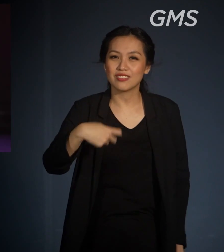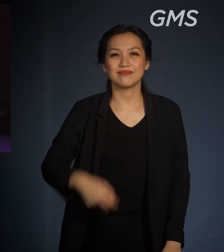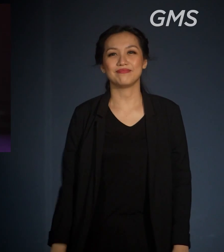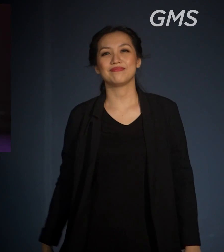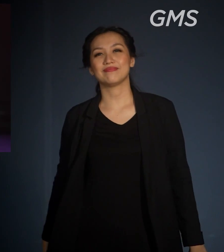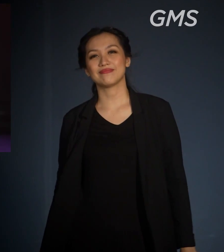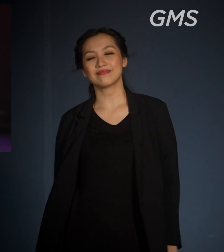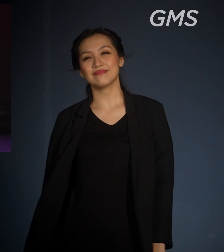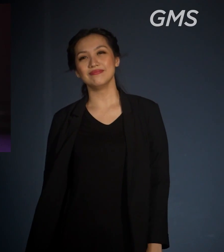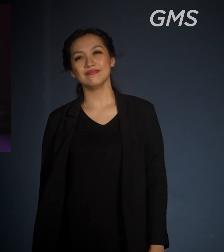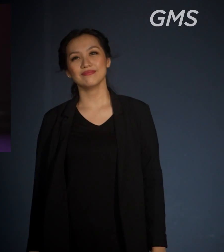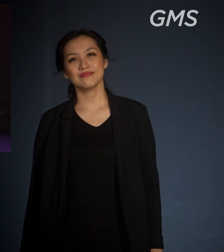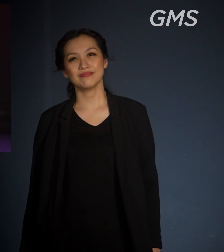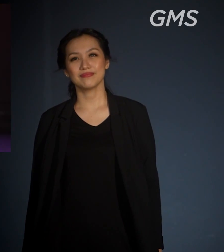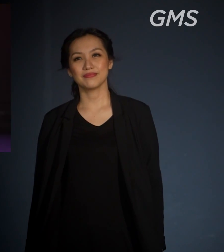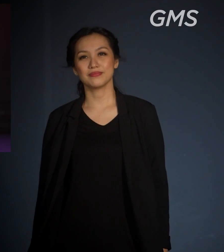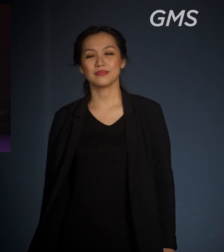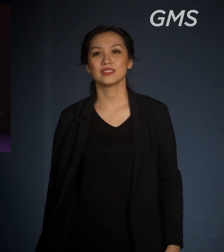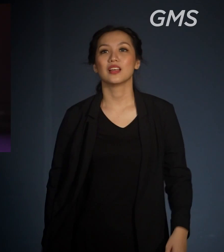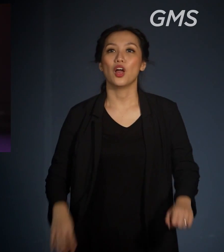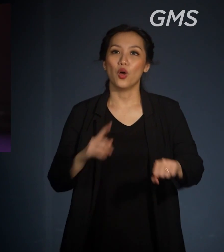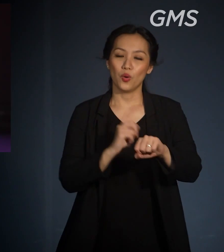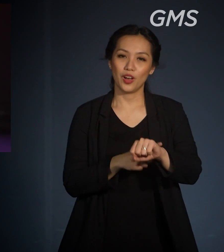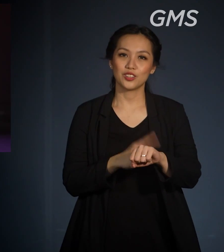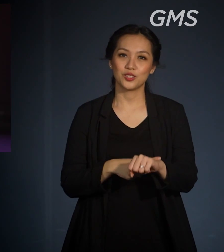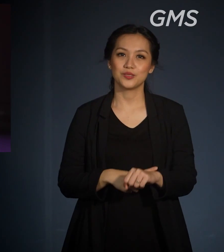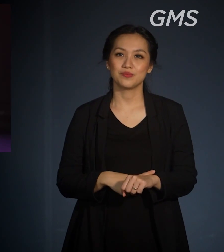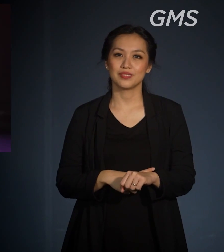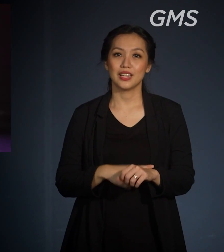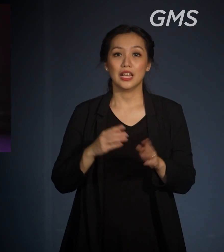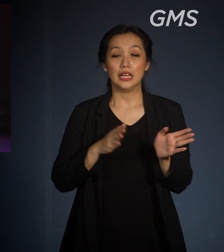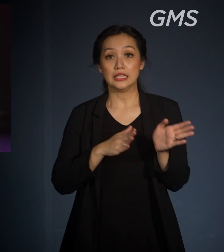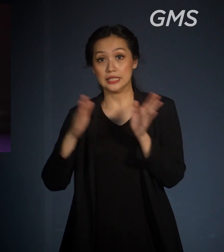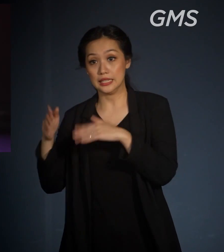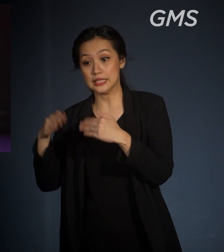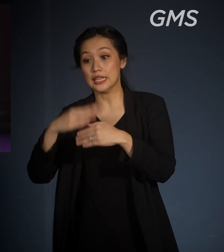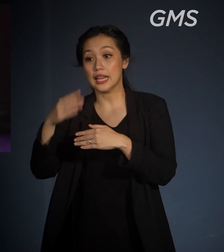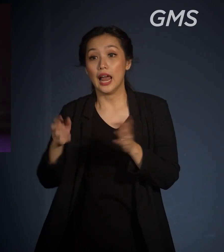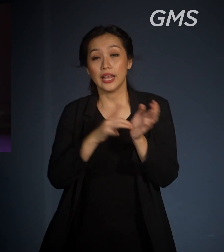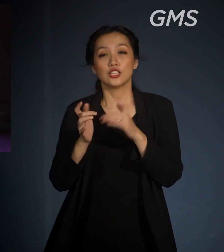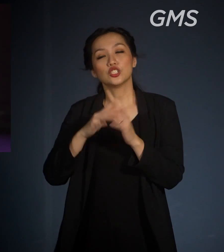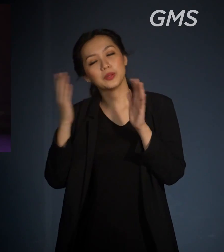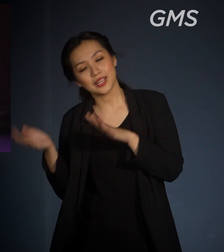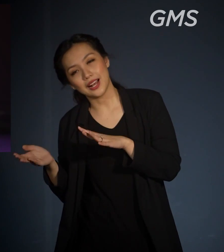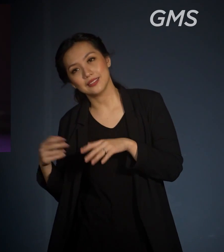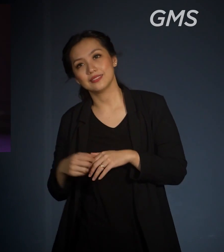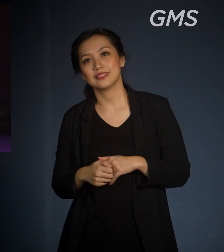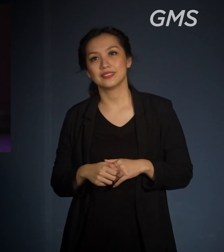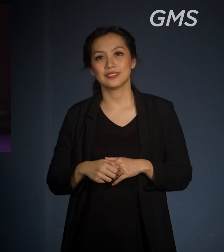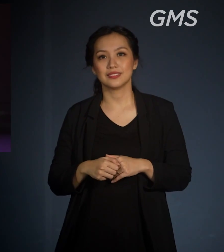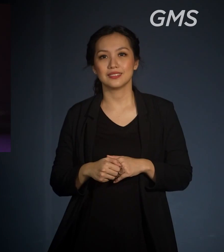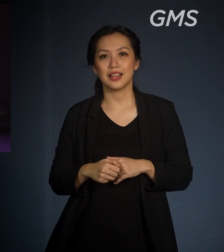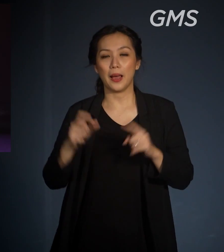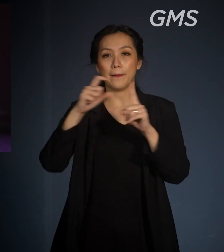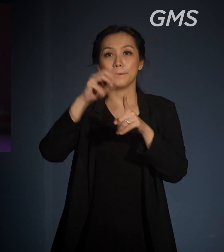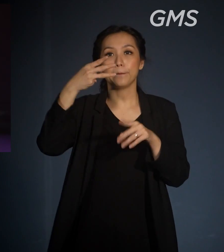saudara Petrus berdiri di hadapan 3.000 orang, menyatakan Yesus Kristus adalah Tuhan. Ya, dan 3.000 orang